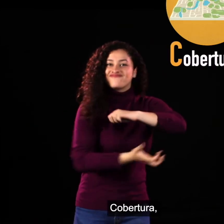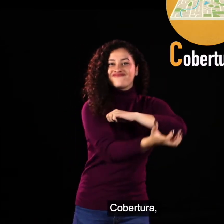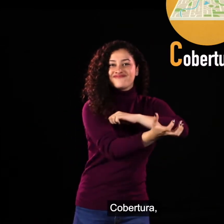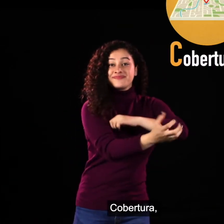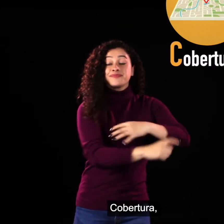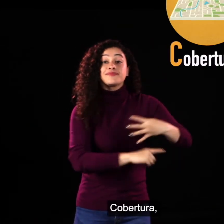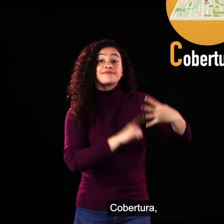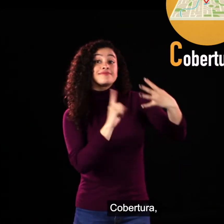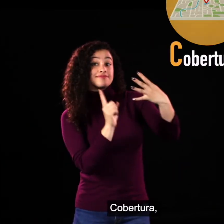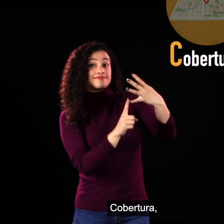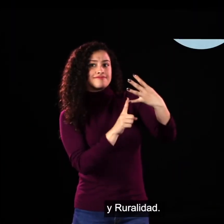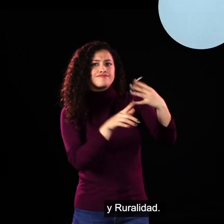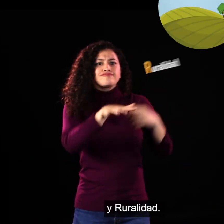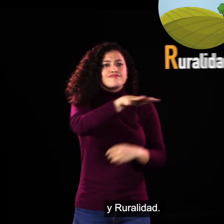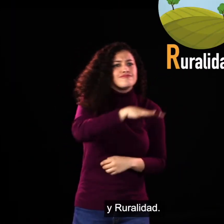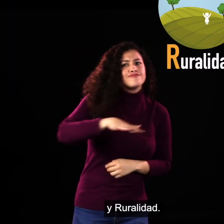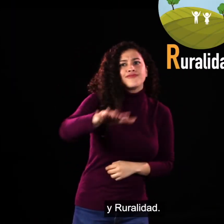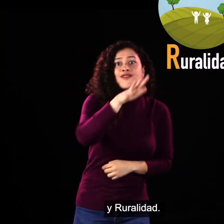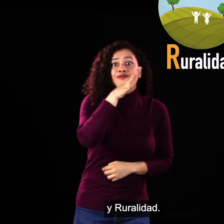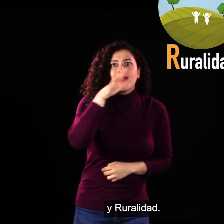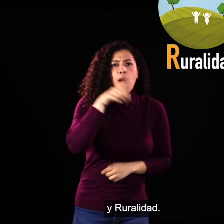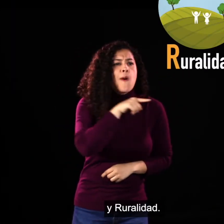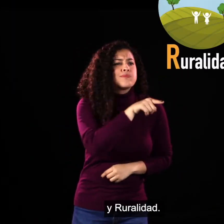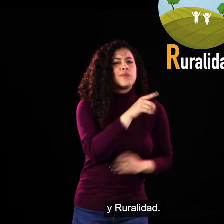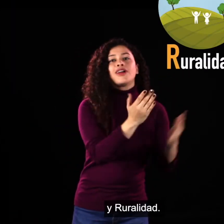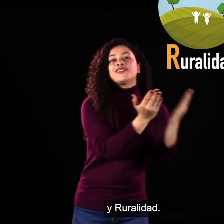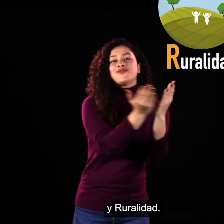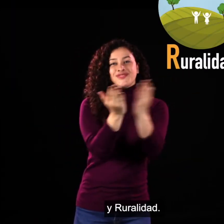cobertura y ruralidad.